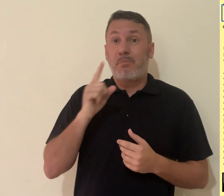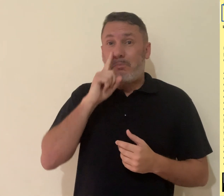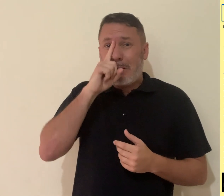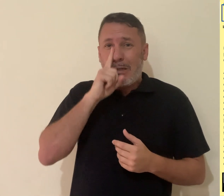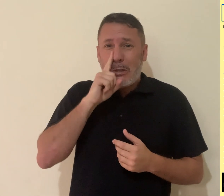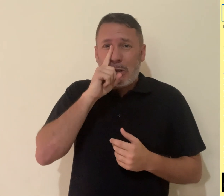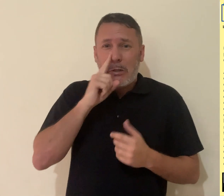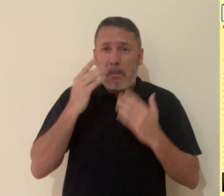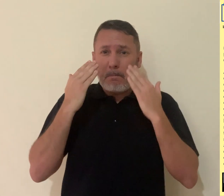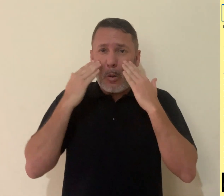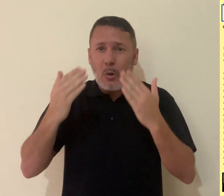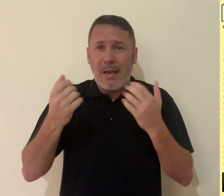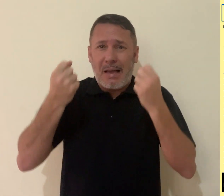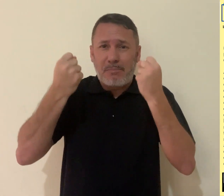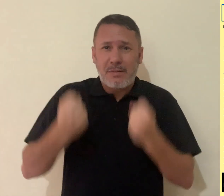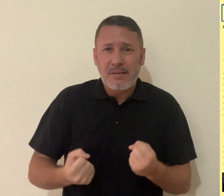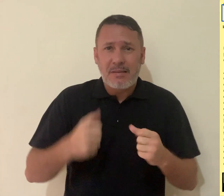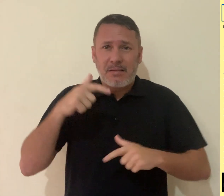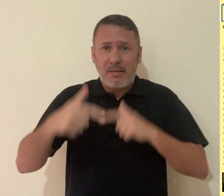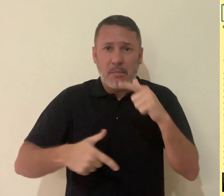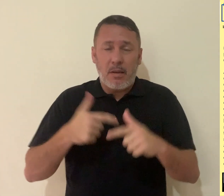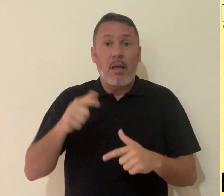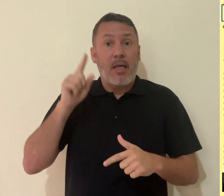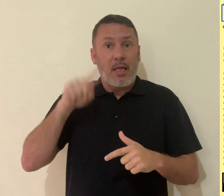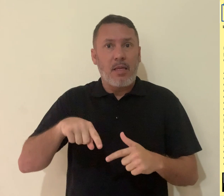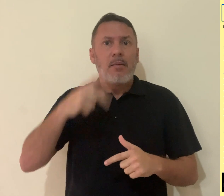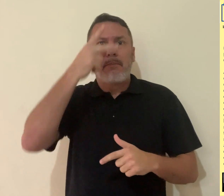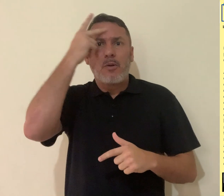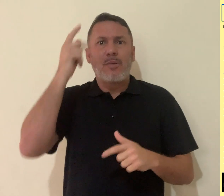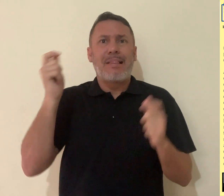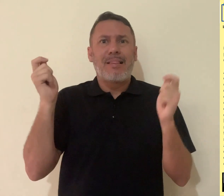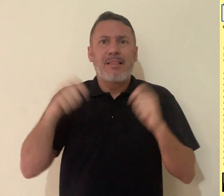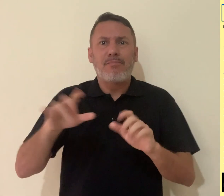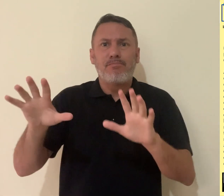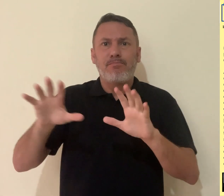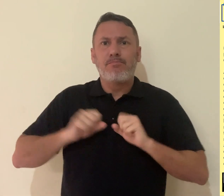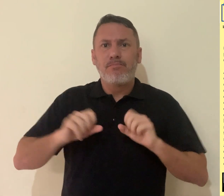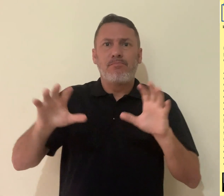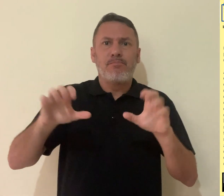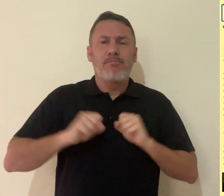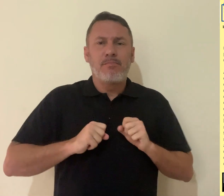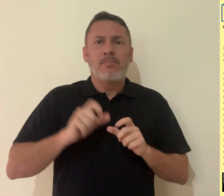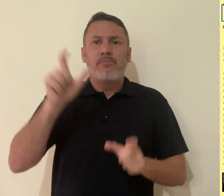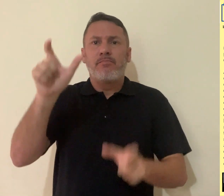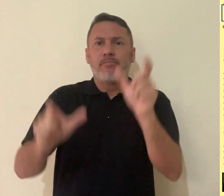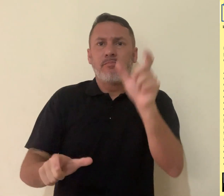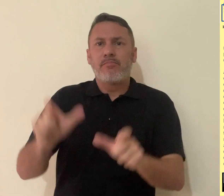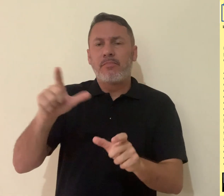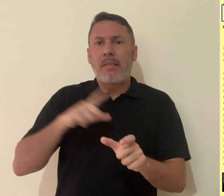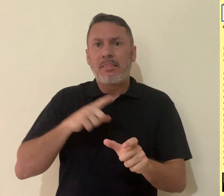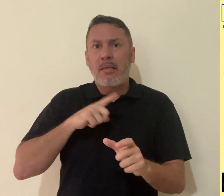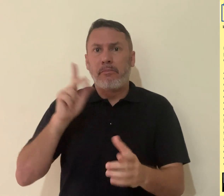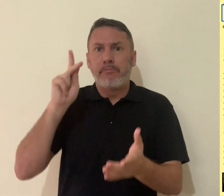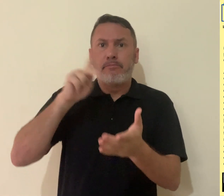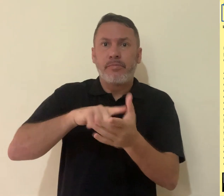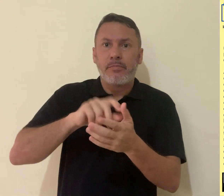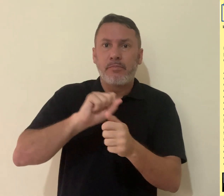exposição aqueles com alto potencial de contato com casos confirmados ou suspeitos de convite 19